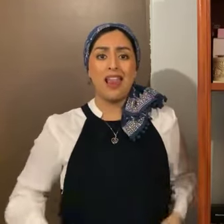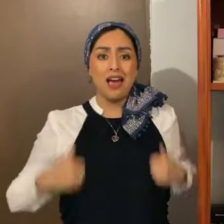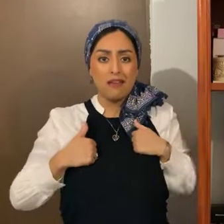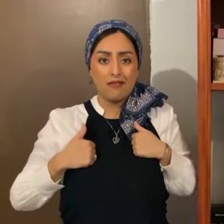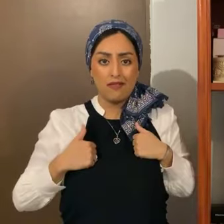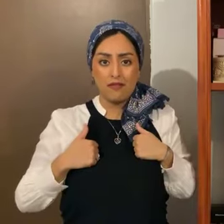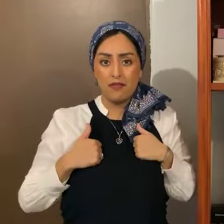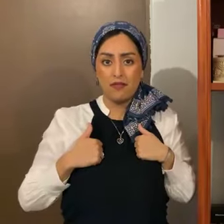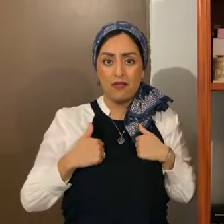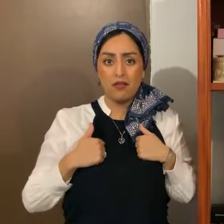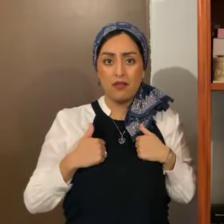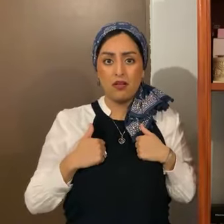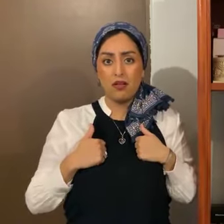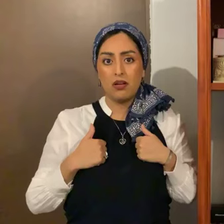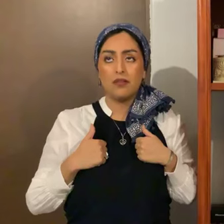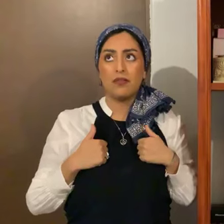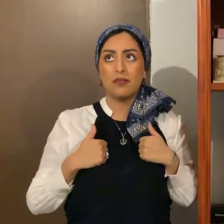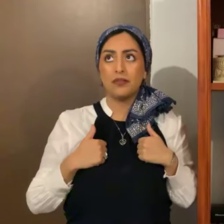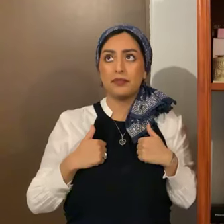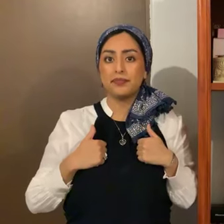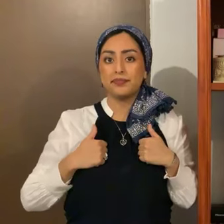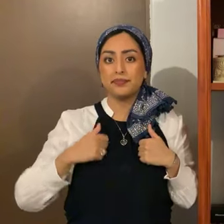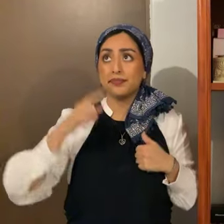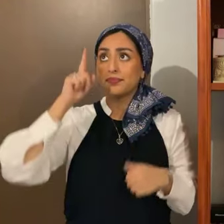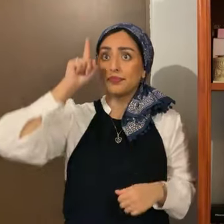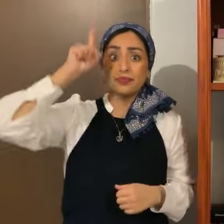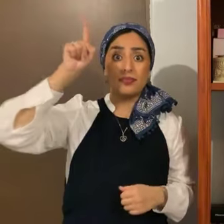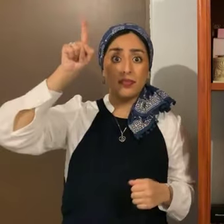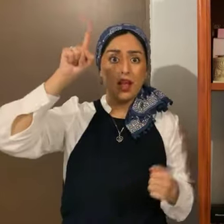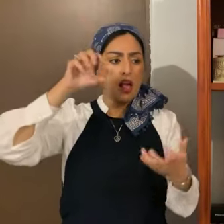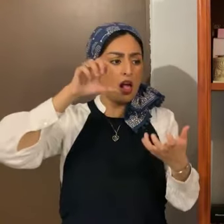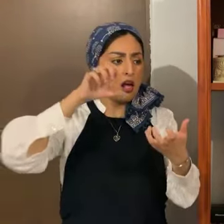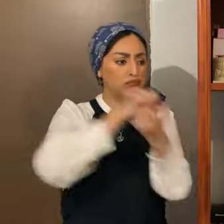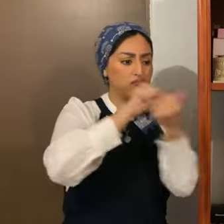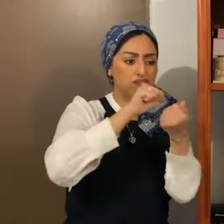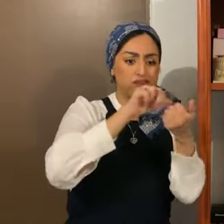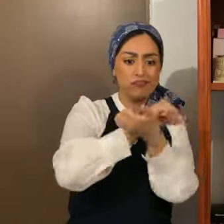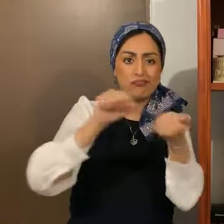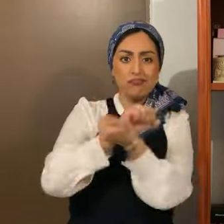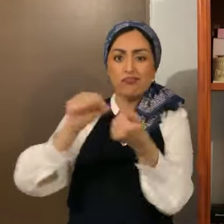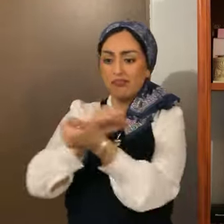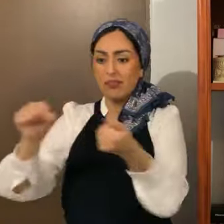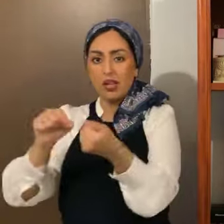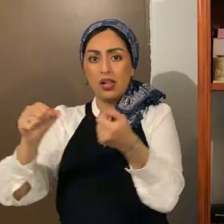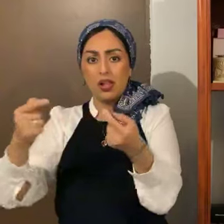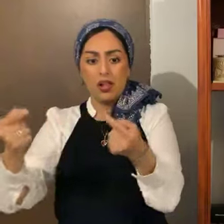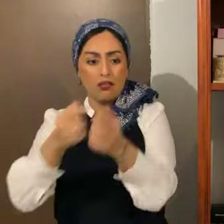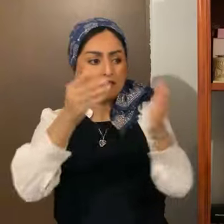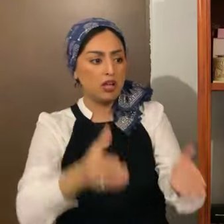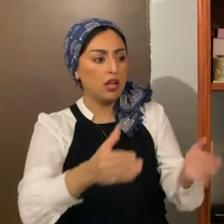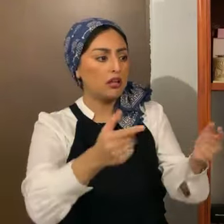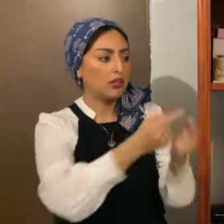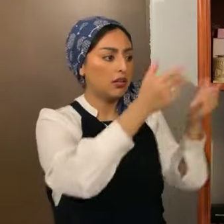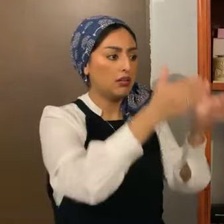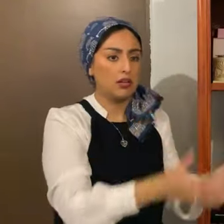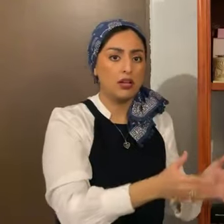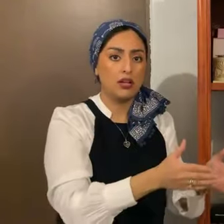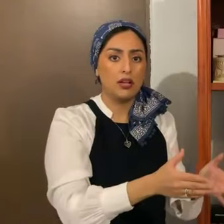lo vimos. Él devolverá el mal a mis enemigos. Fíjense lo que se te debió